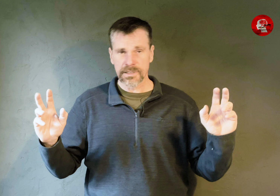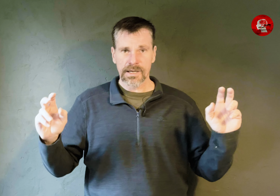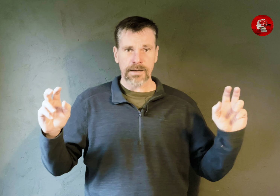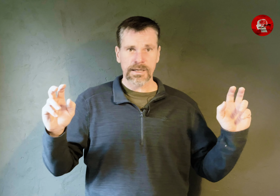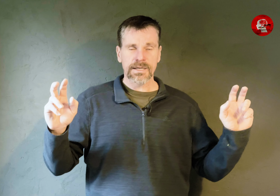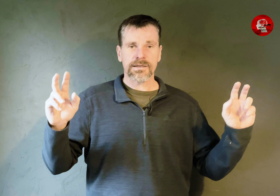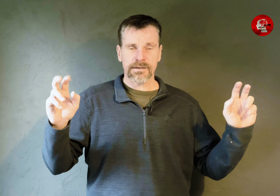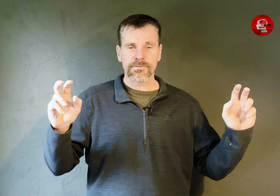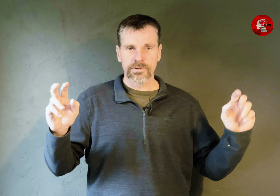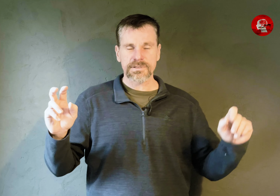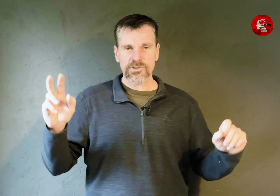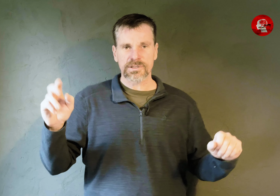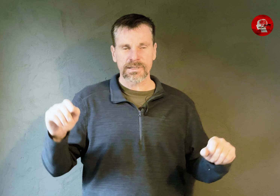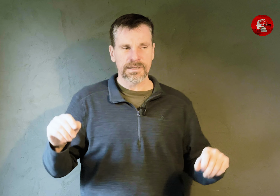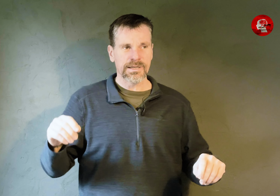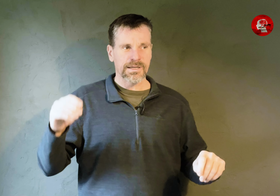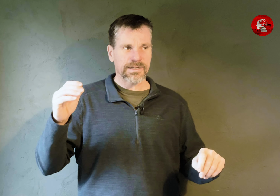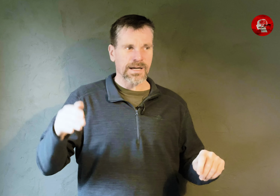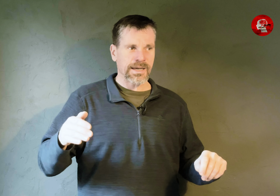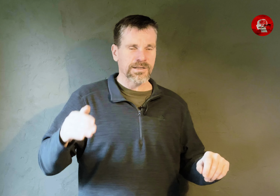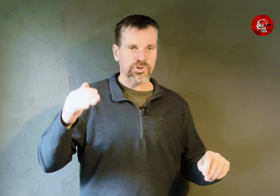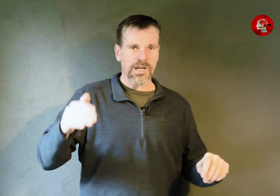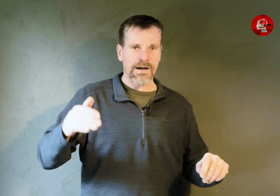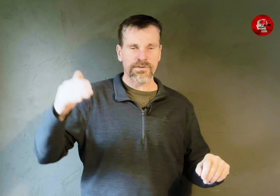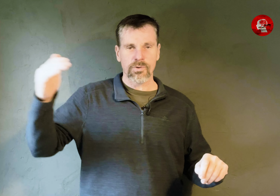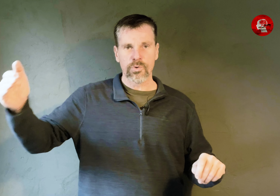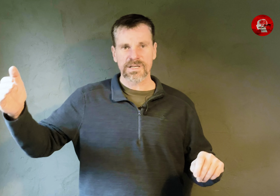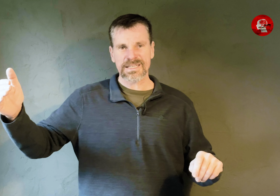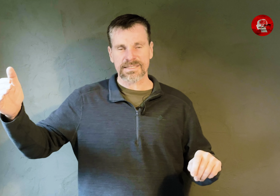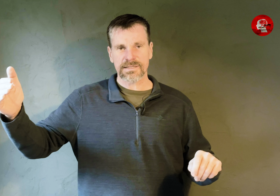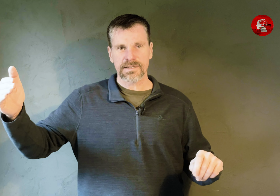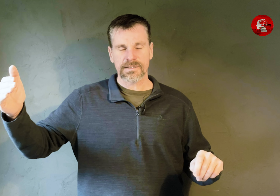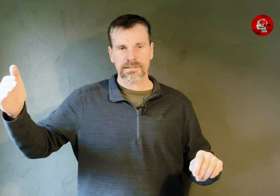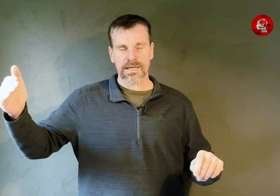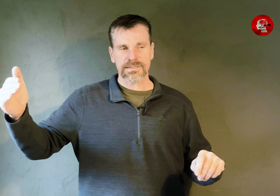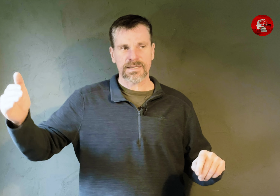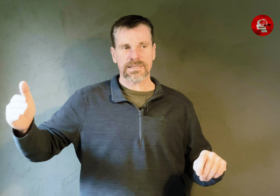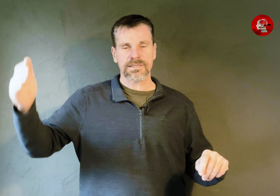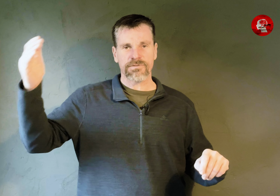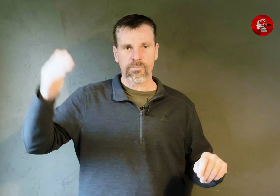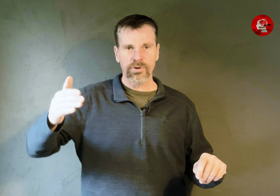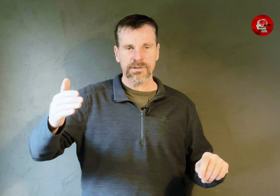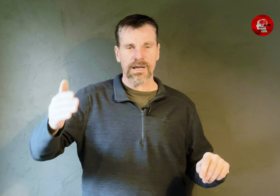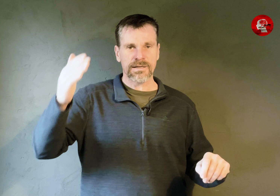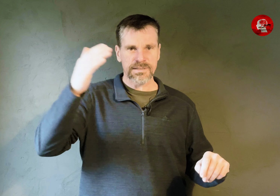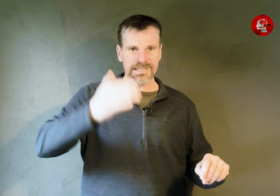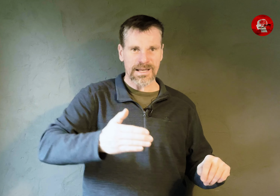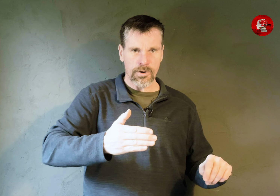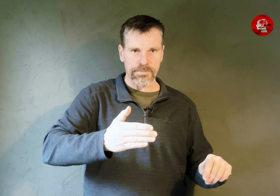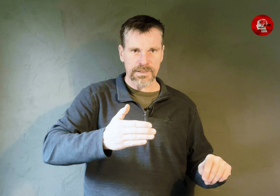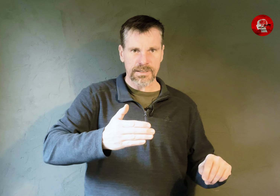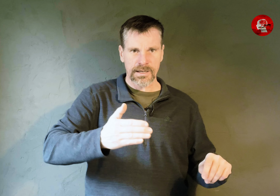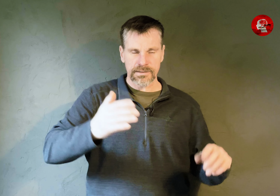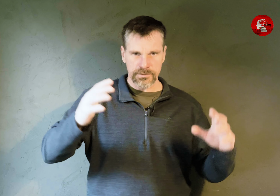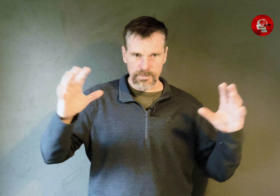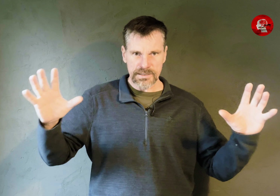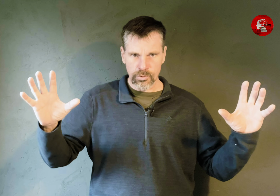aber im grundgesetz steht drin keine strafe ohne gesetz das heißt es ist nicht verboten also es ist erlaubt ja nun mal so